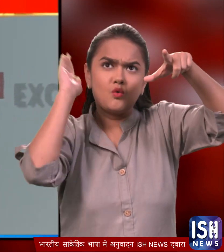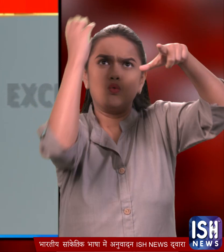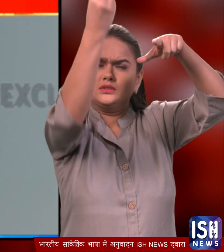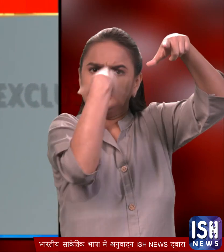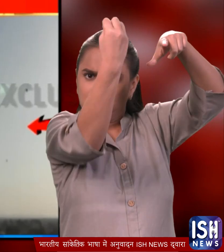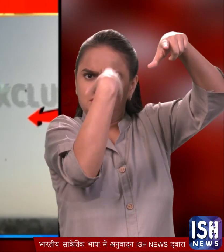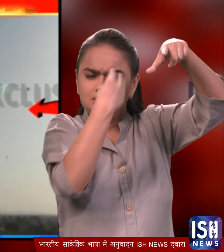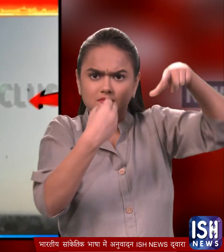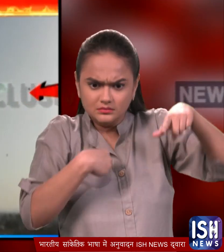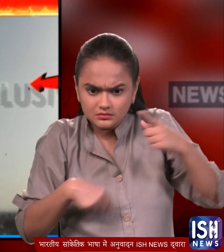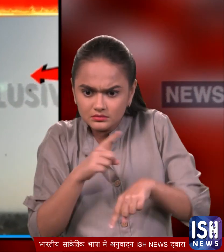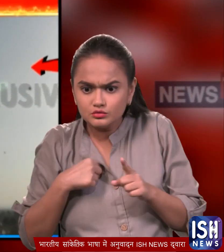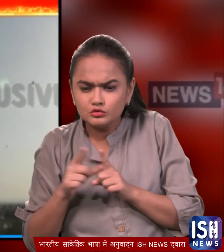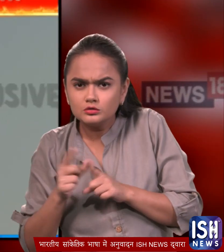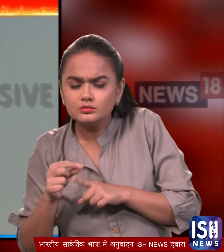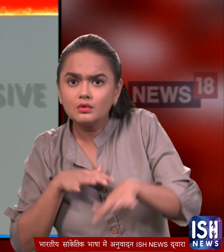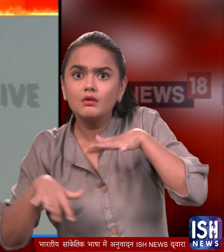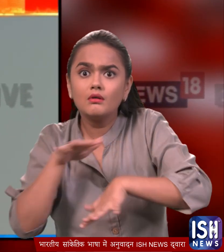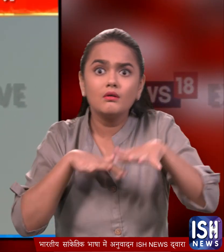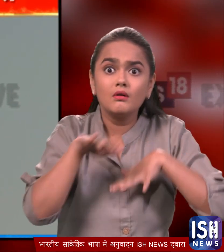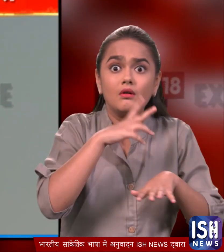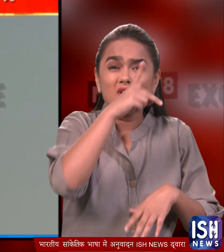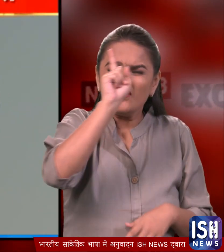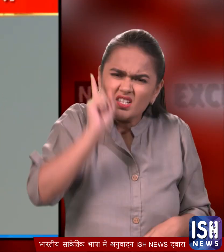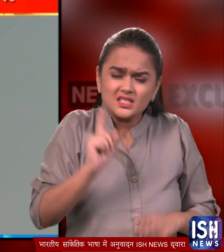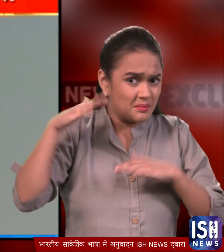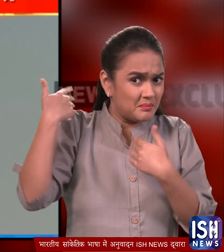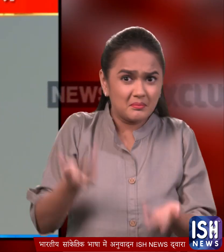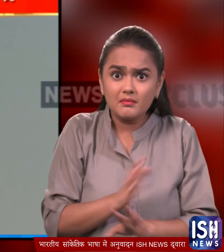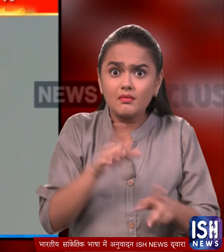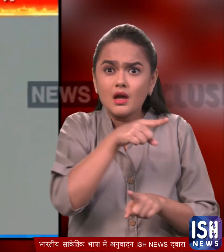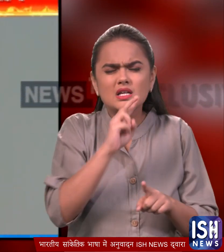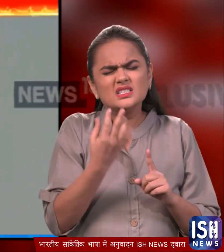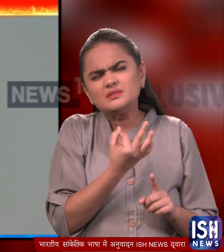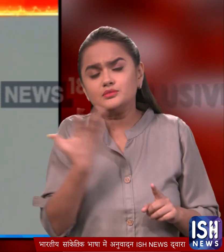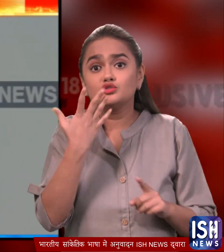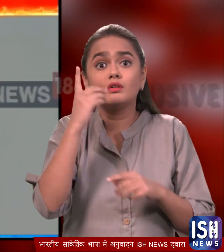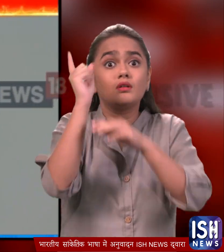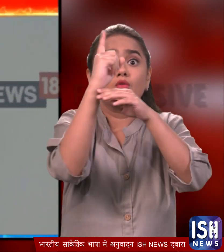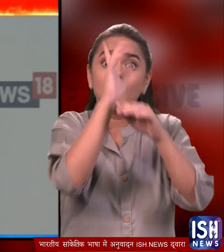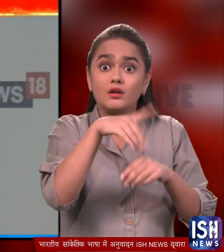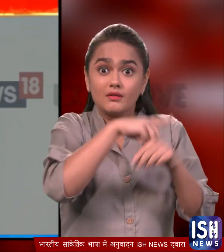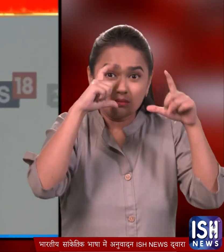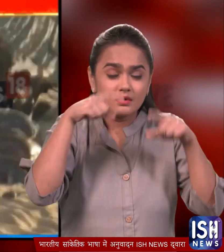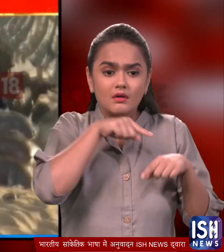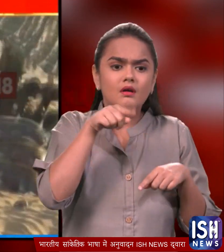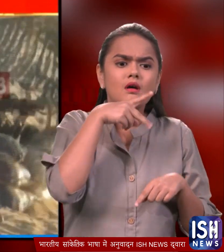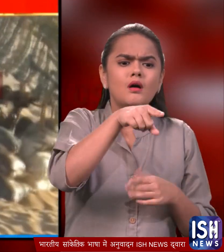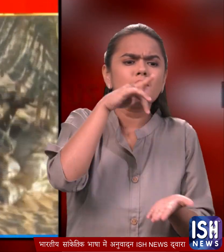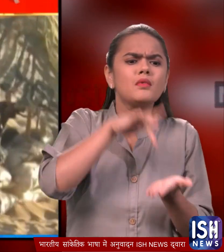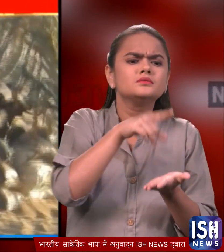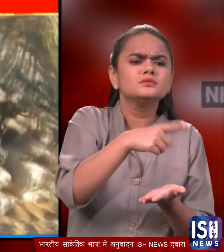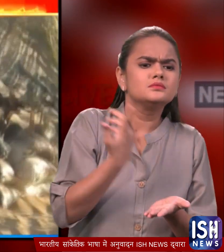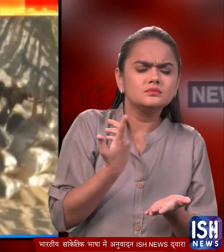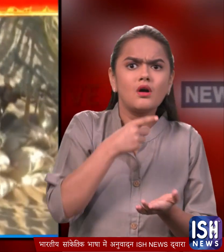किसी अभ्यास में पहली बार इतनी बड़ी संख्या में ड्रोन पहरा देते हुए दिखे। ये खास तरह के ड्रोन थे जो टारगेट की केवल तस्वीर ही नहीं बल्कि